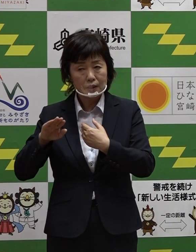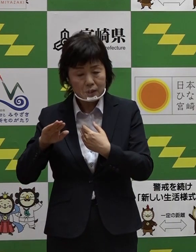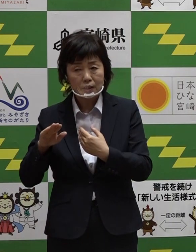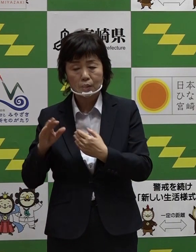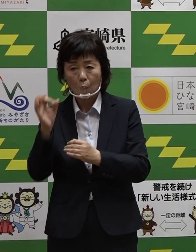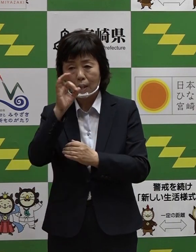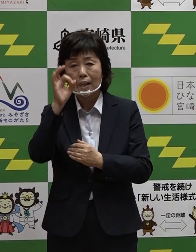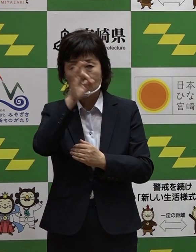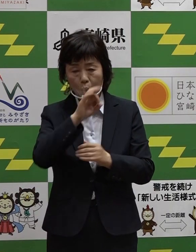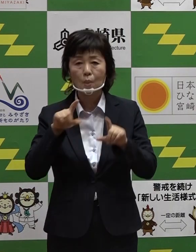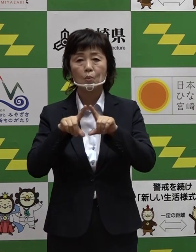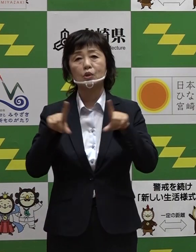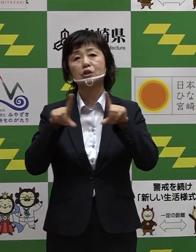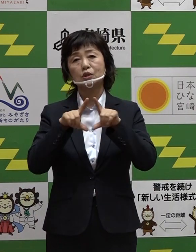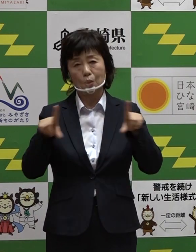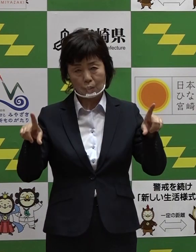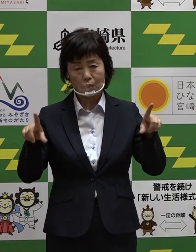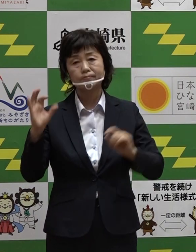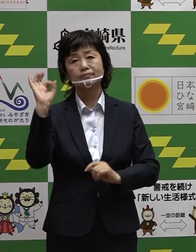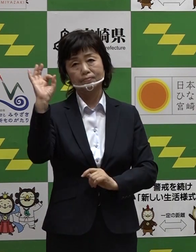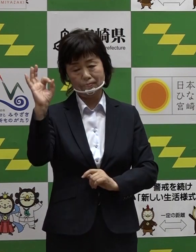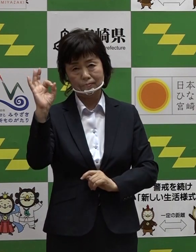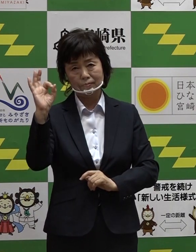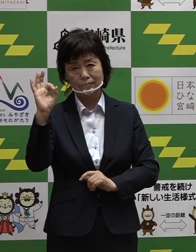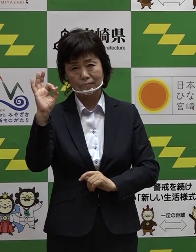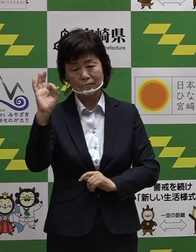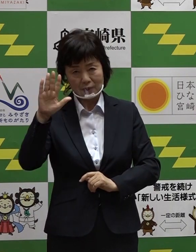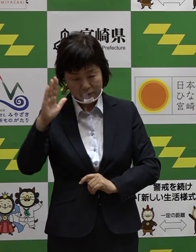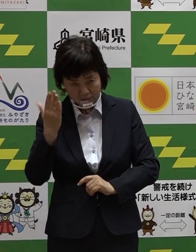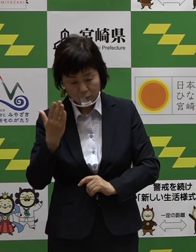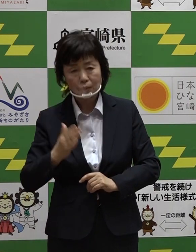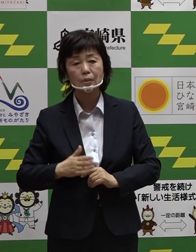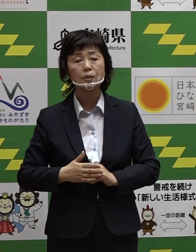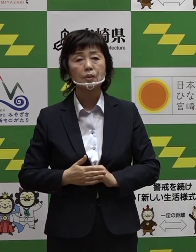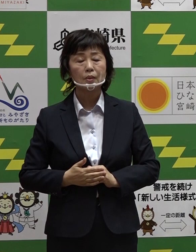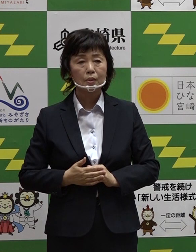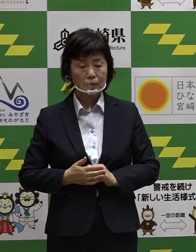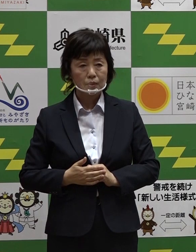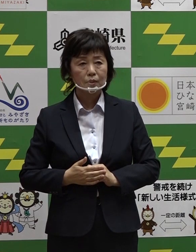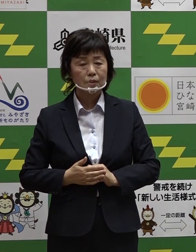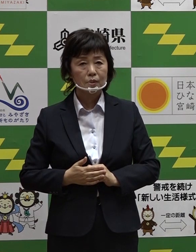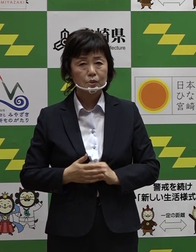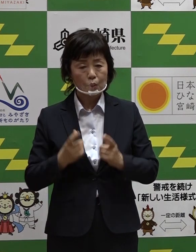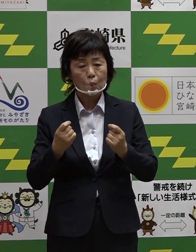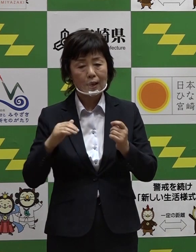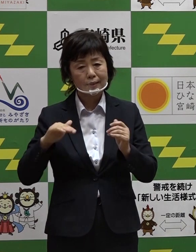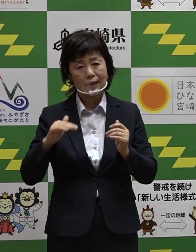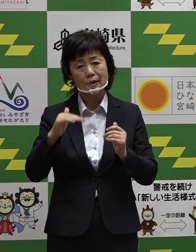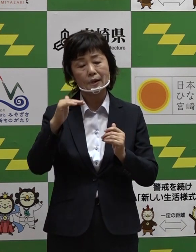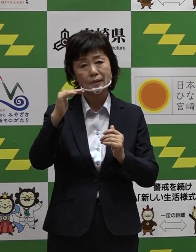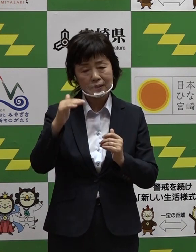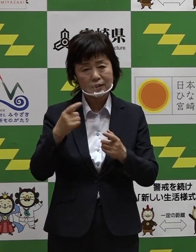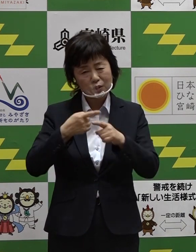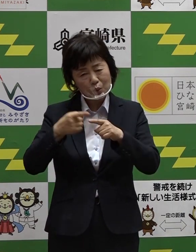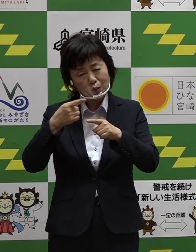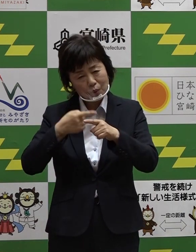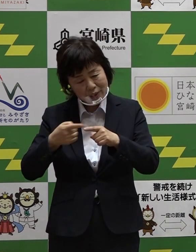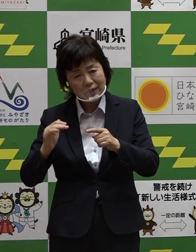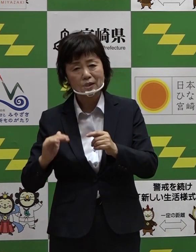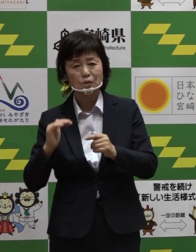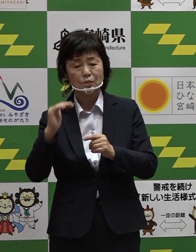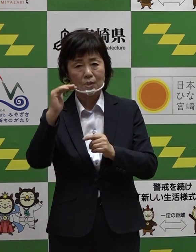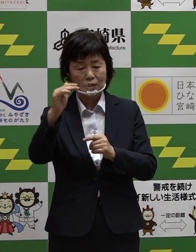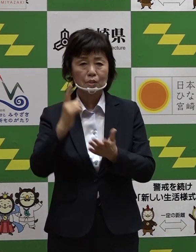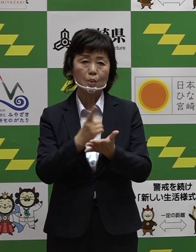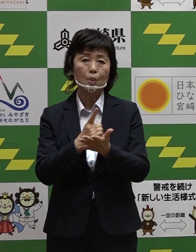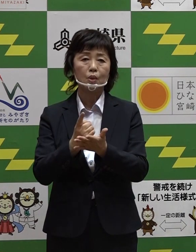県外の観光ももちろん OK ということではありますが、そこはやはり段階的に徐々にというところの